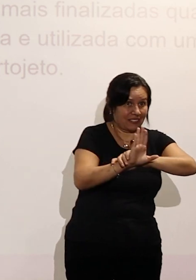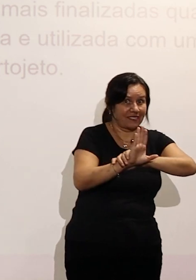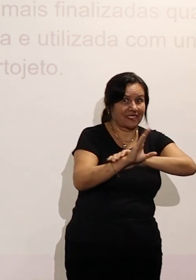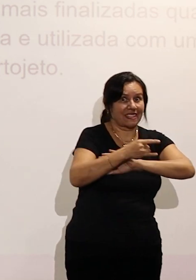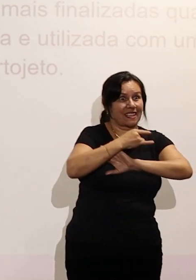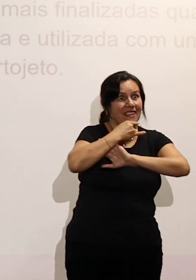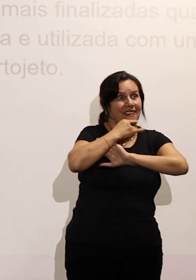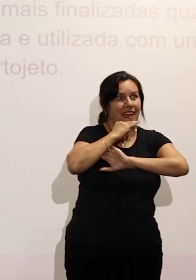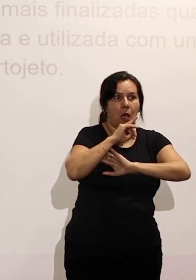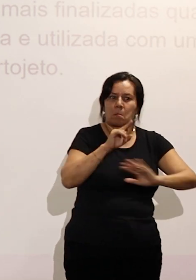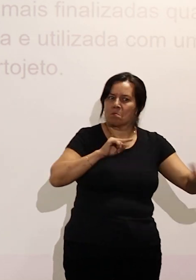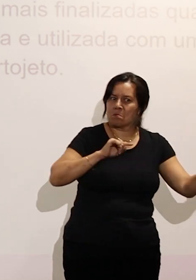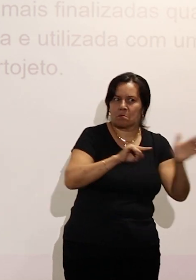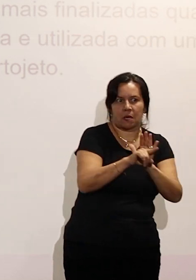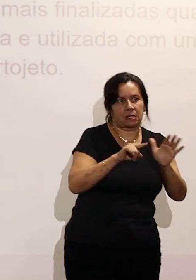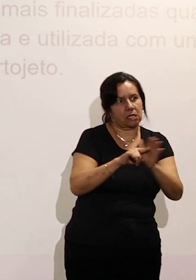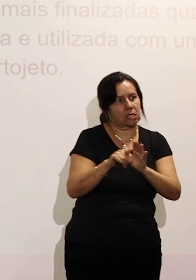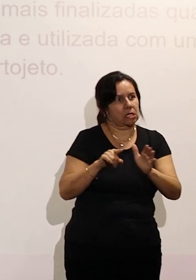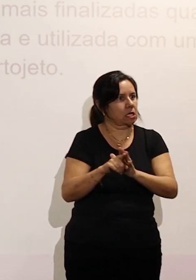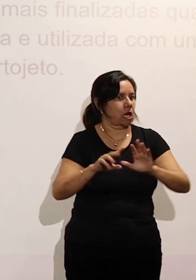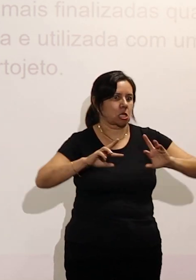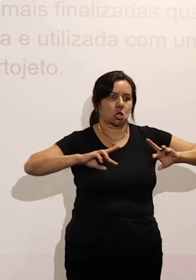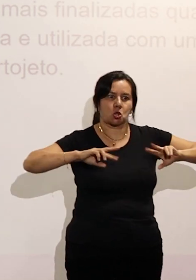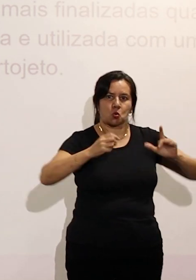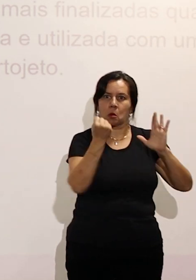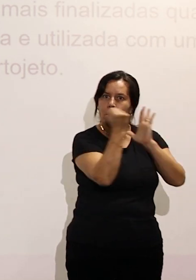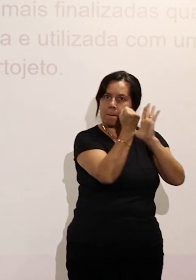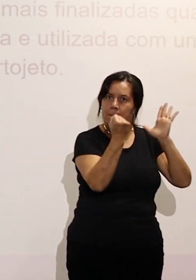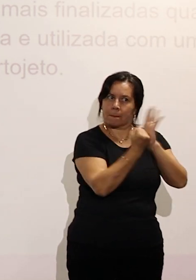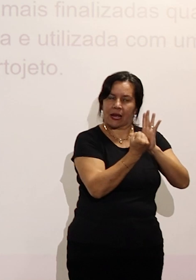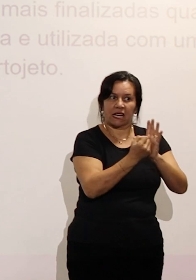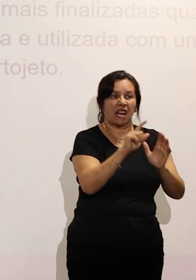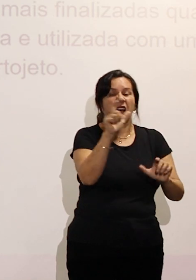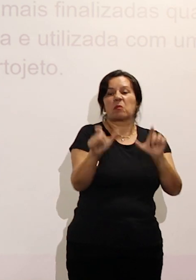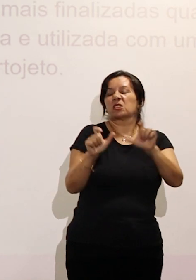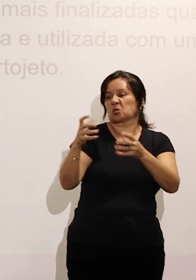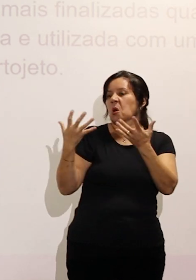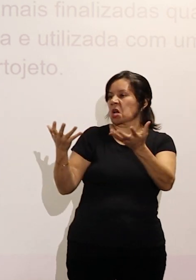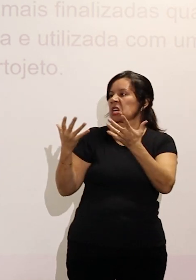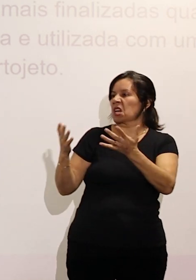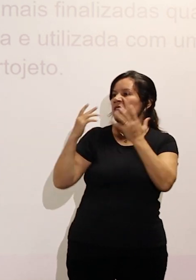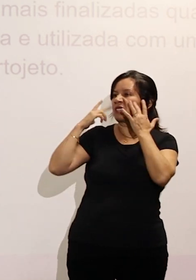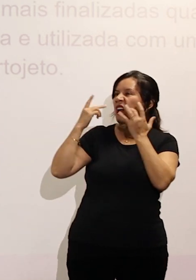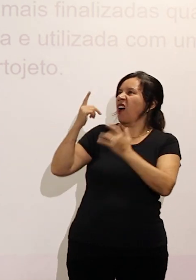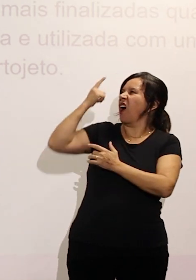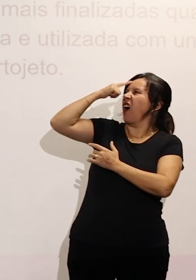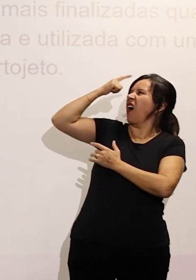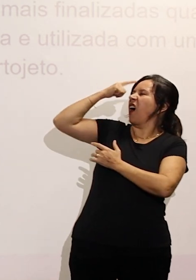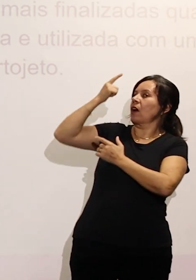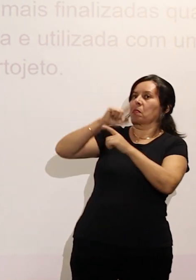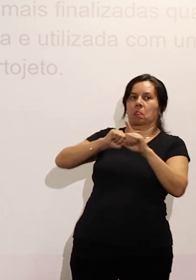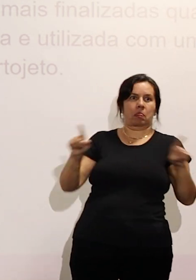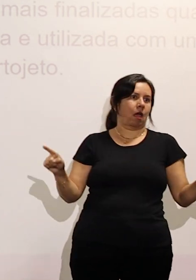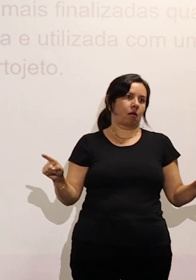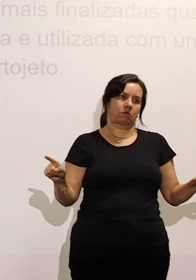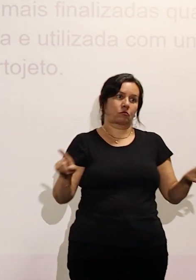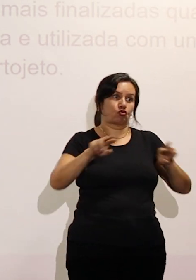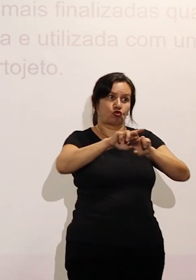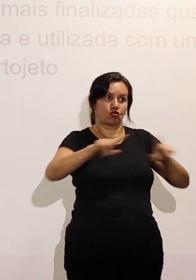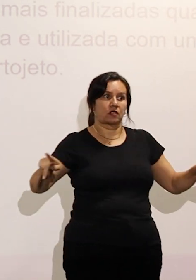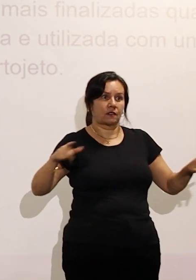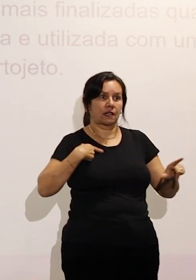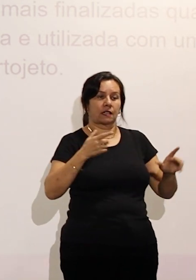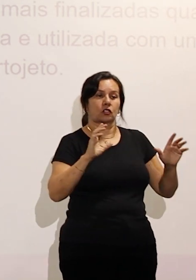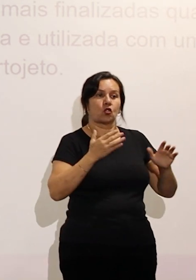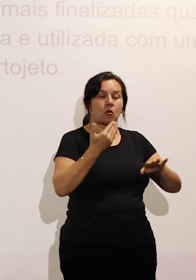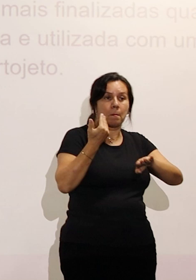assim, pesquisar a referência é muito importante. Tem gente que quer fazer arte, quer fazer tudo de cabeça. No meu curso de Concept Art, curso que eu